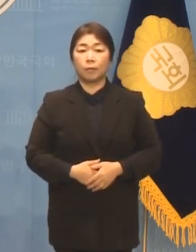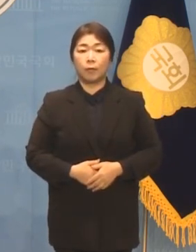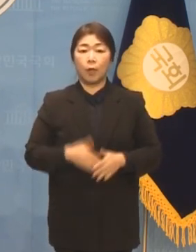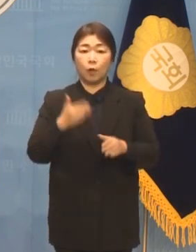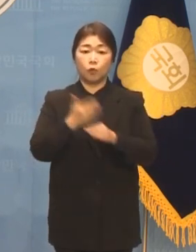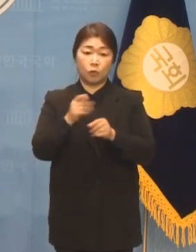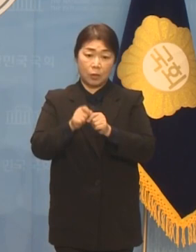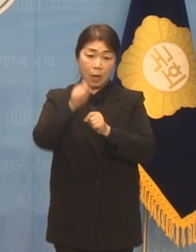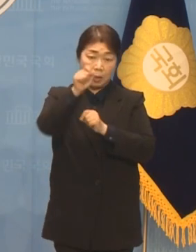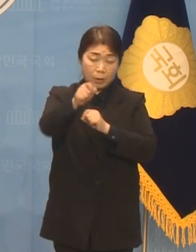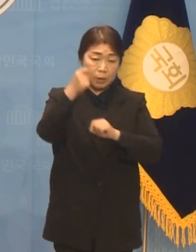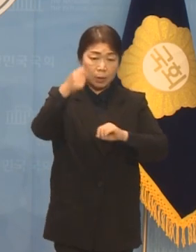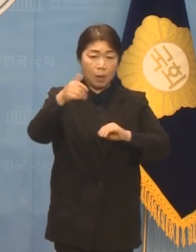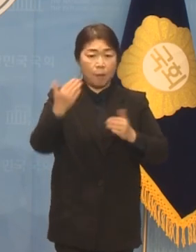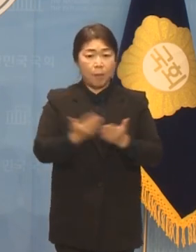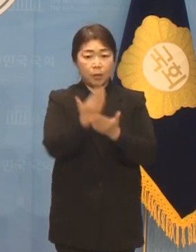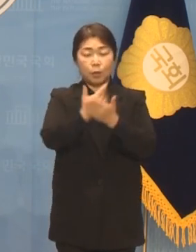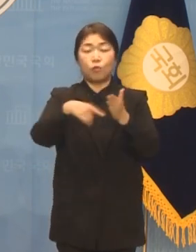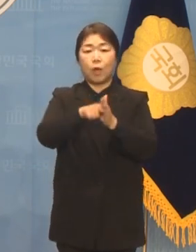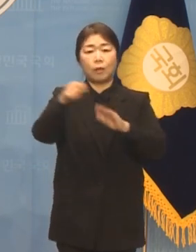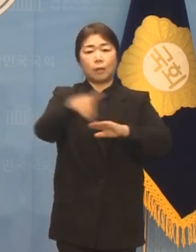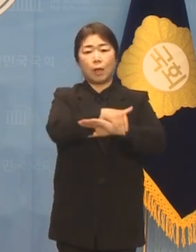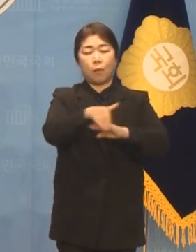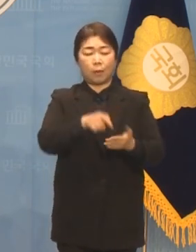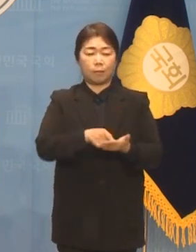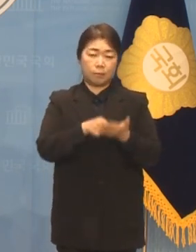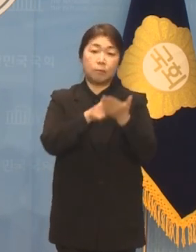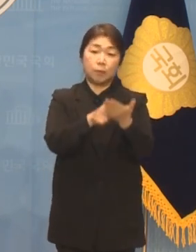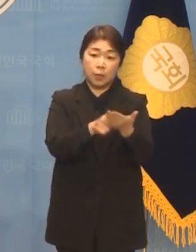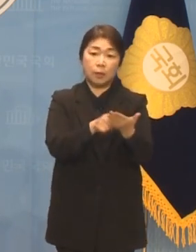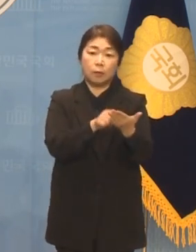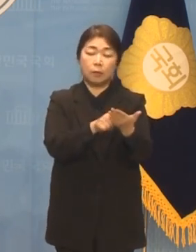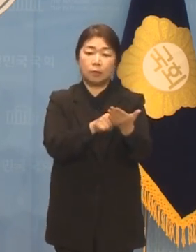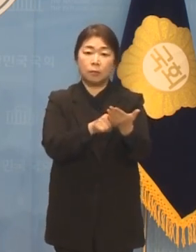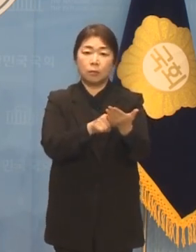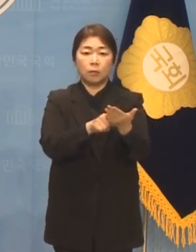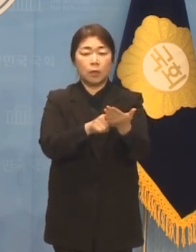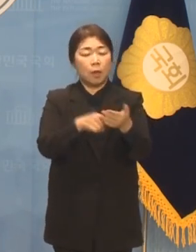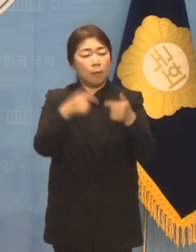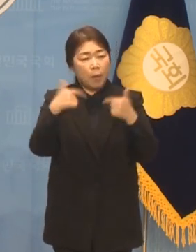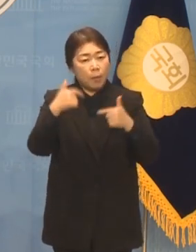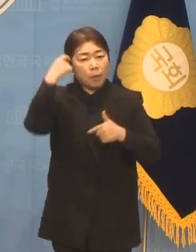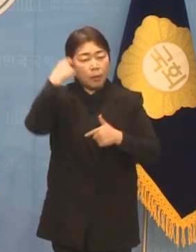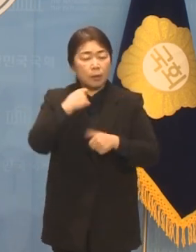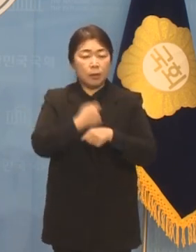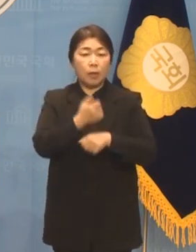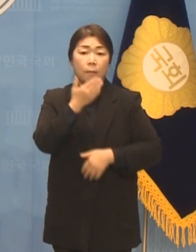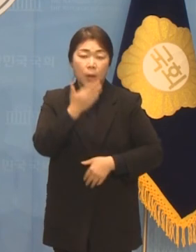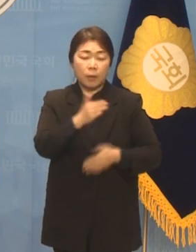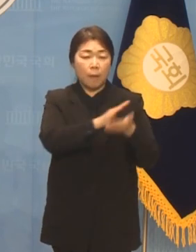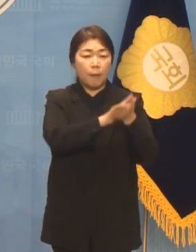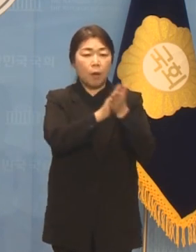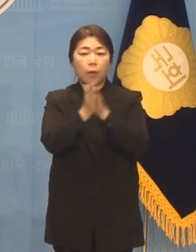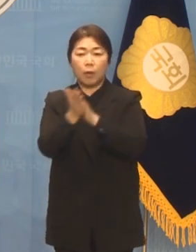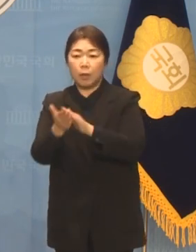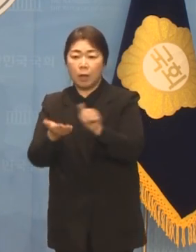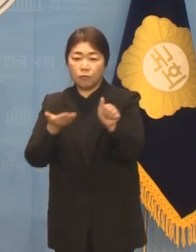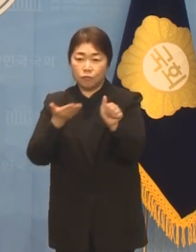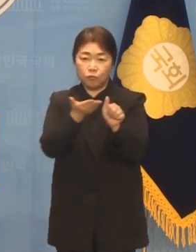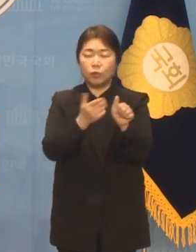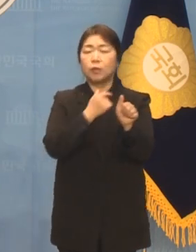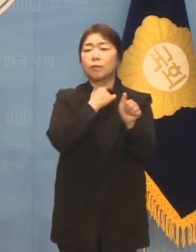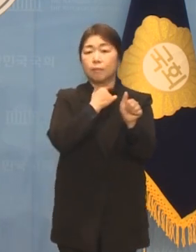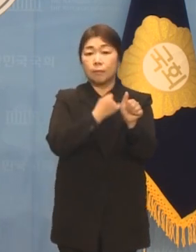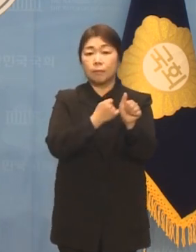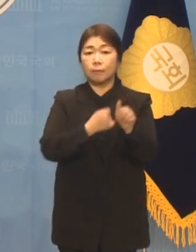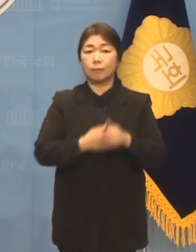중장기 광진 발전의 청사진을 먼저 그리고 매년 체감할 수 있는 변화를 구민 곁에 내어놓을